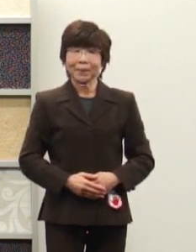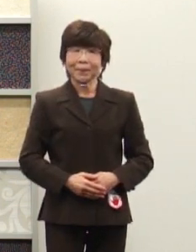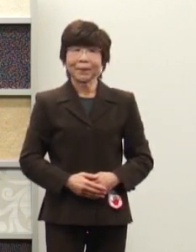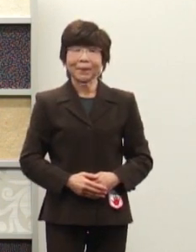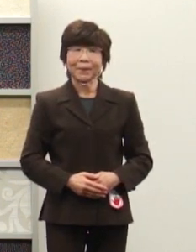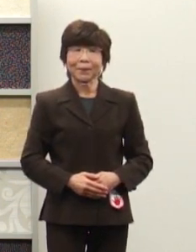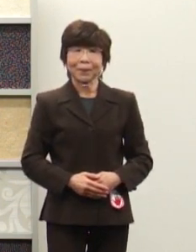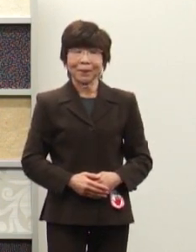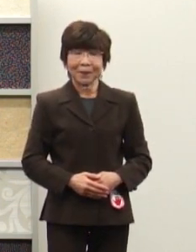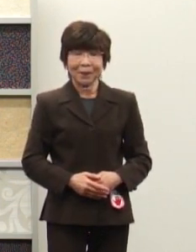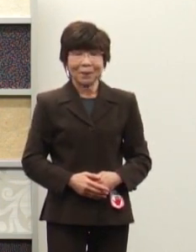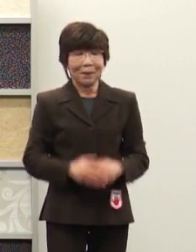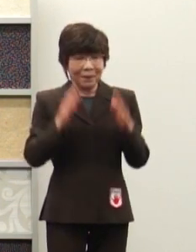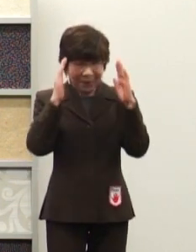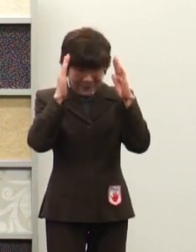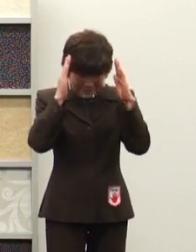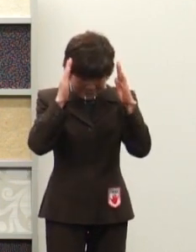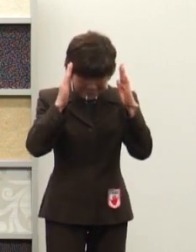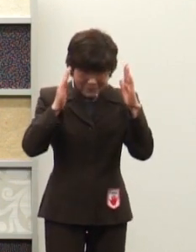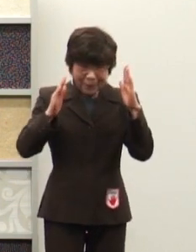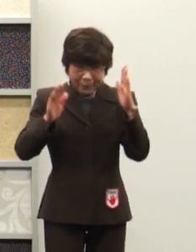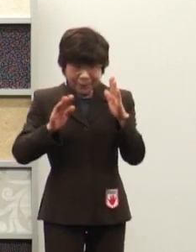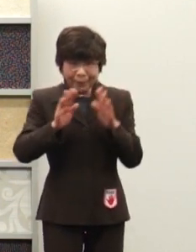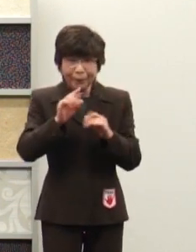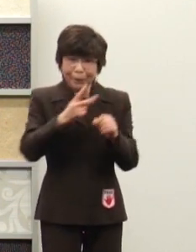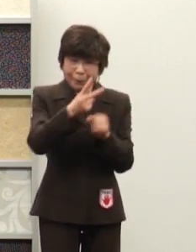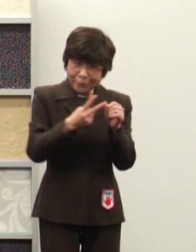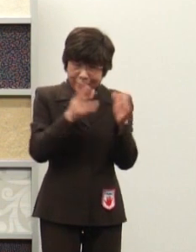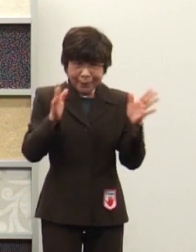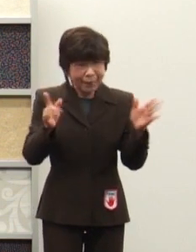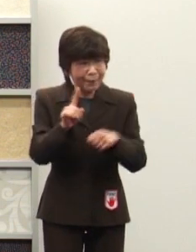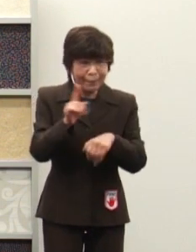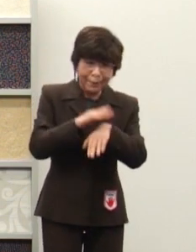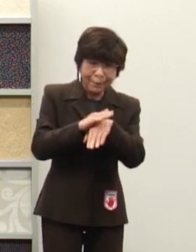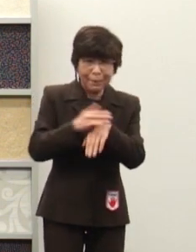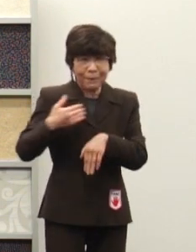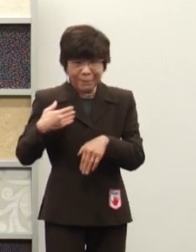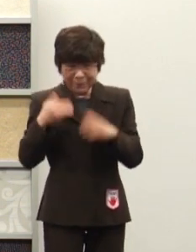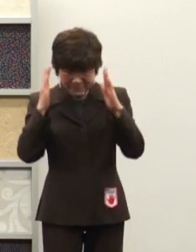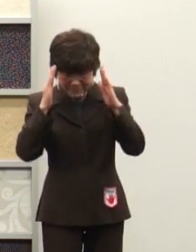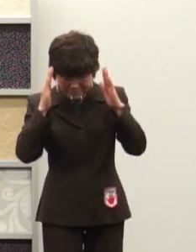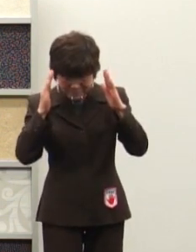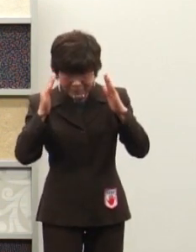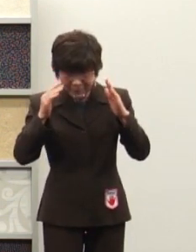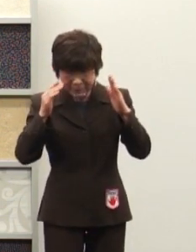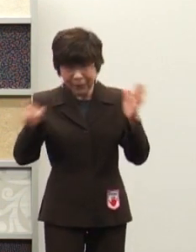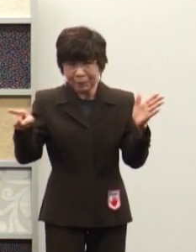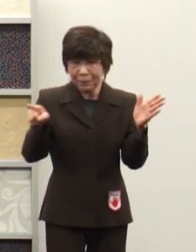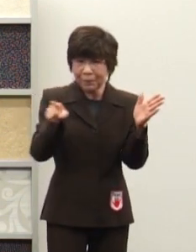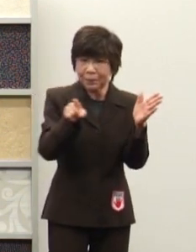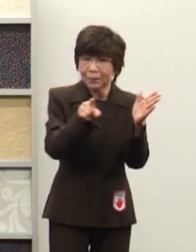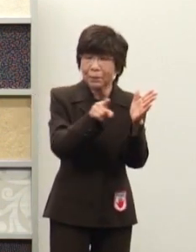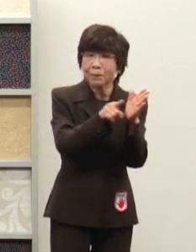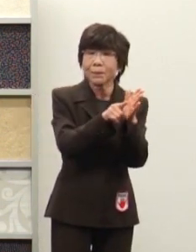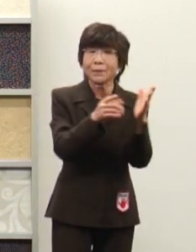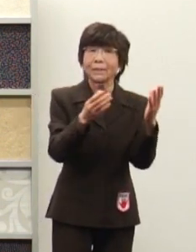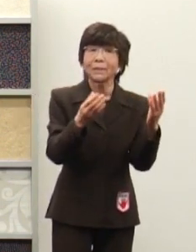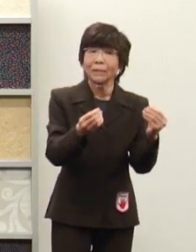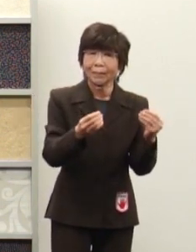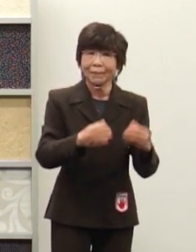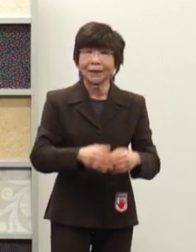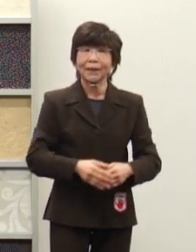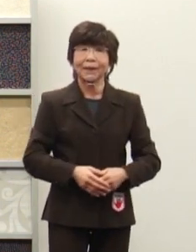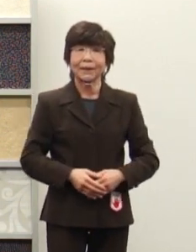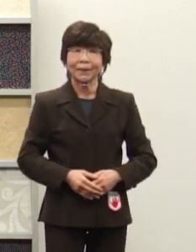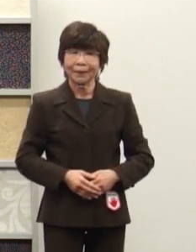本当にその五里夢中の中、手探りでのこう2年間、であったわけですが、本当に多く